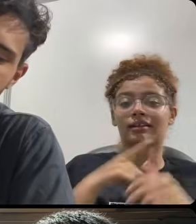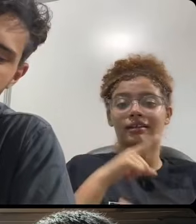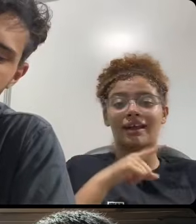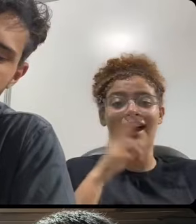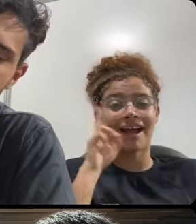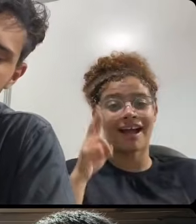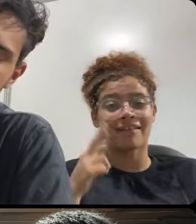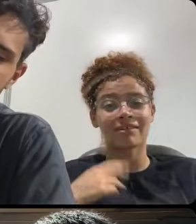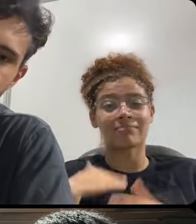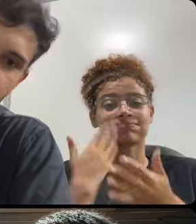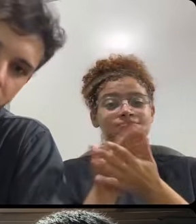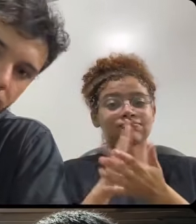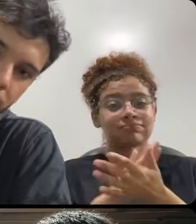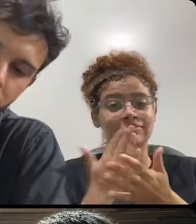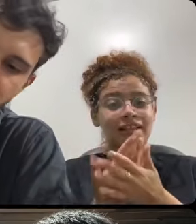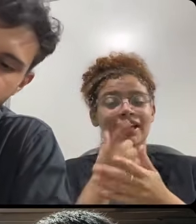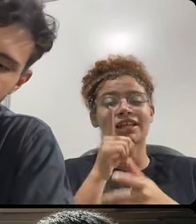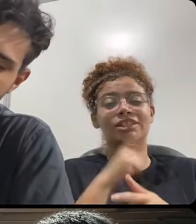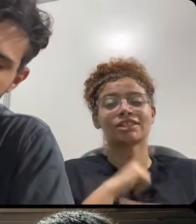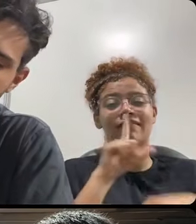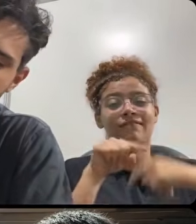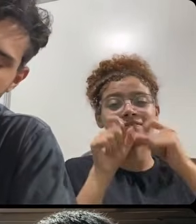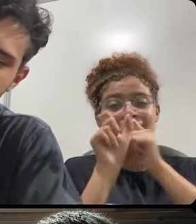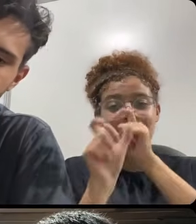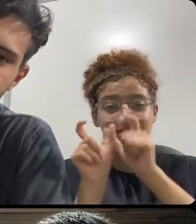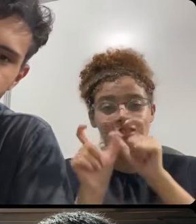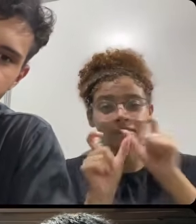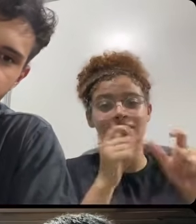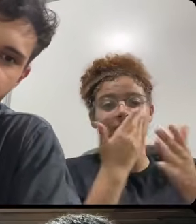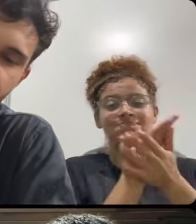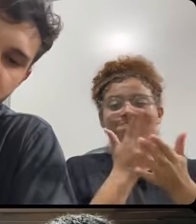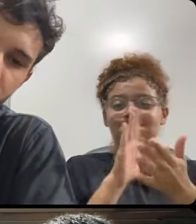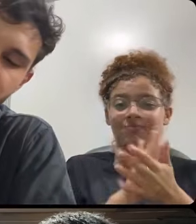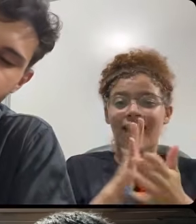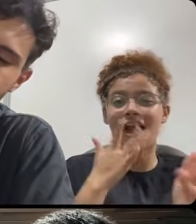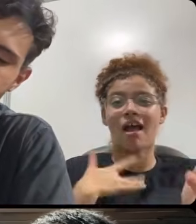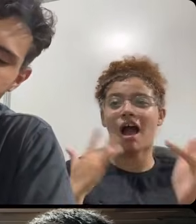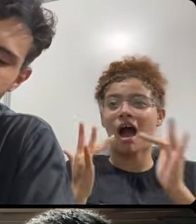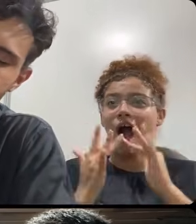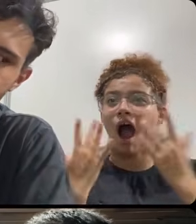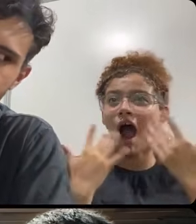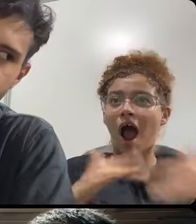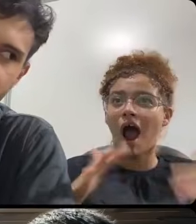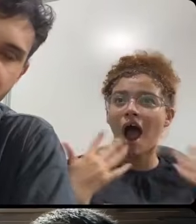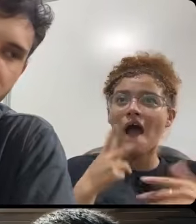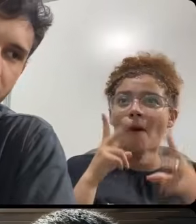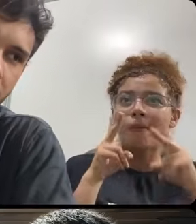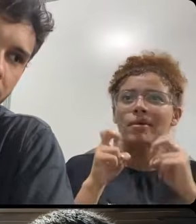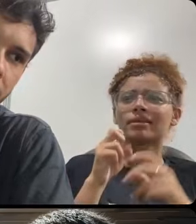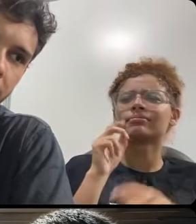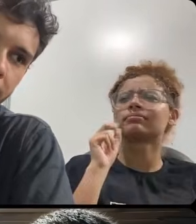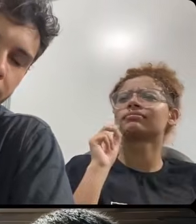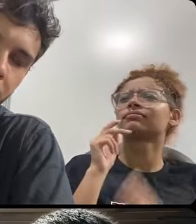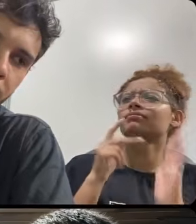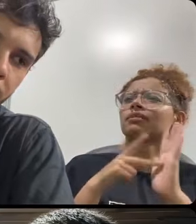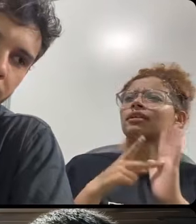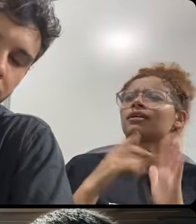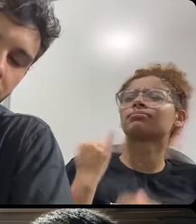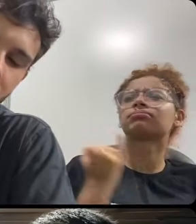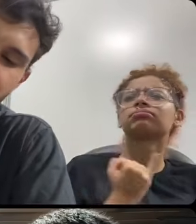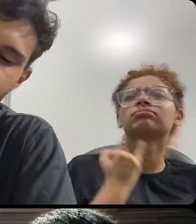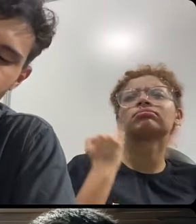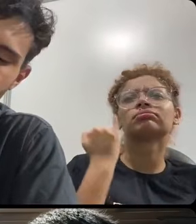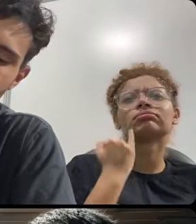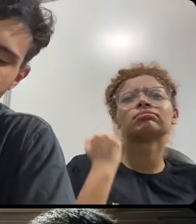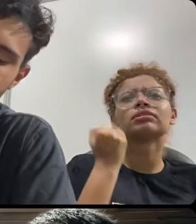lá interpretando, tinha mais outras pessoas lá interpretando, e eu vi de perto, né, o que é interpretar, né, e a importância